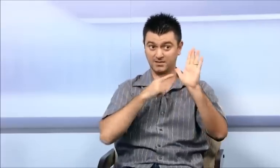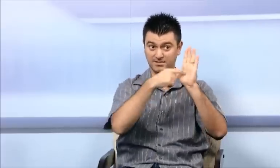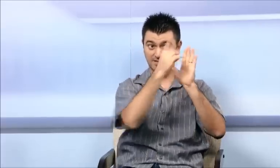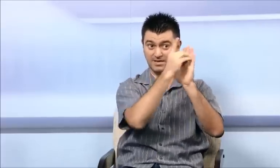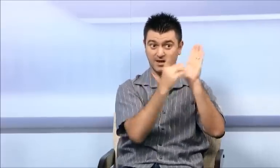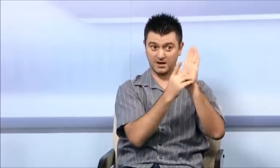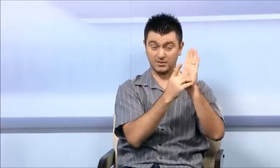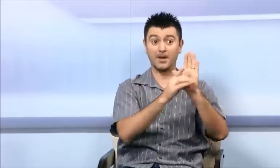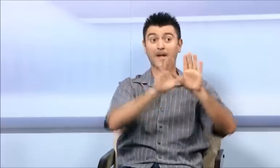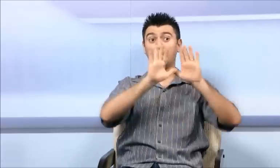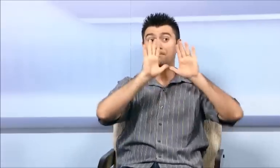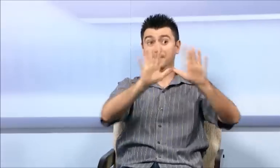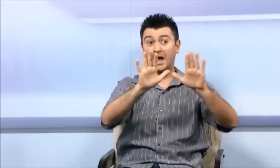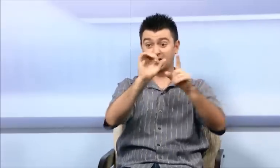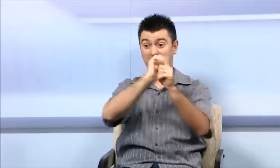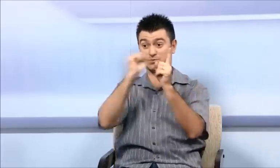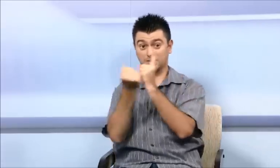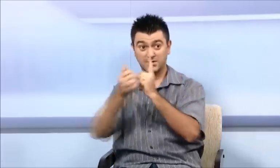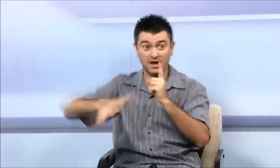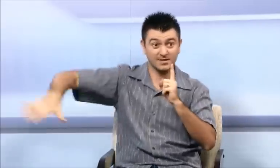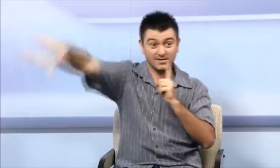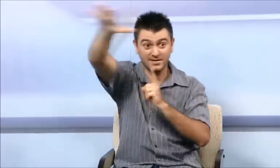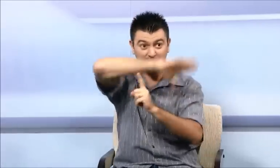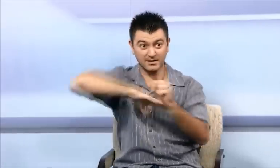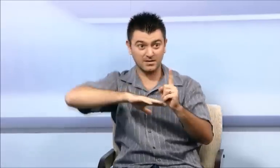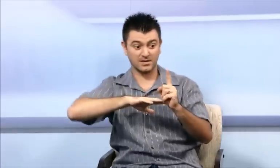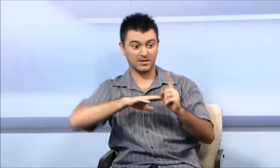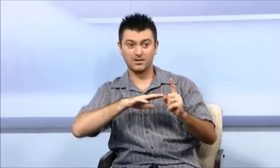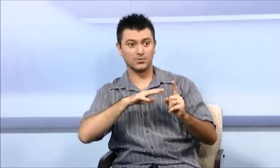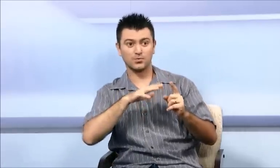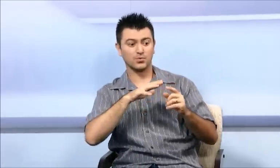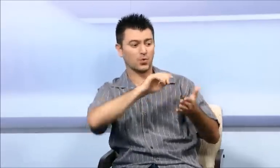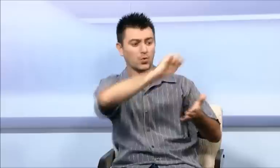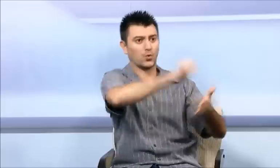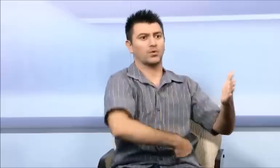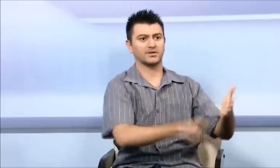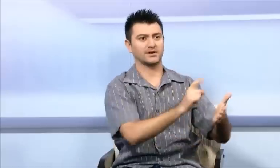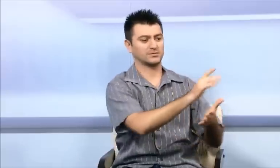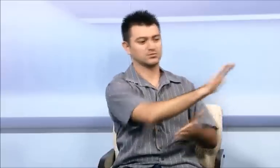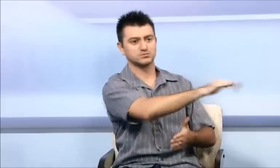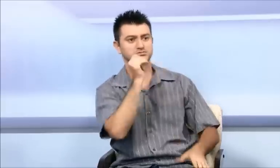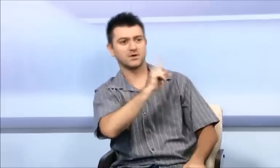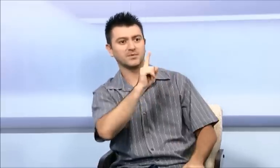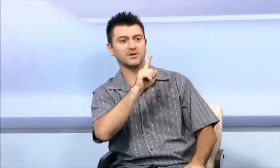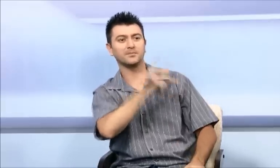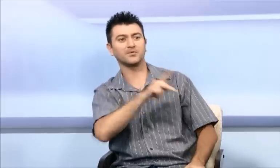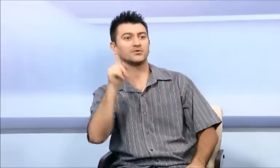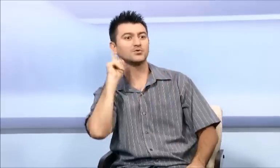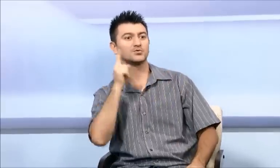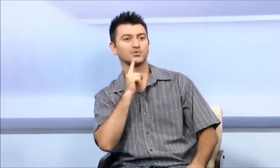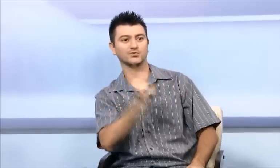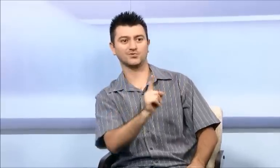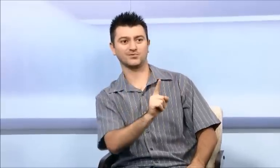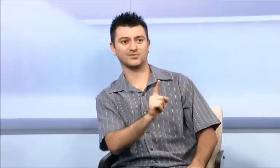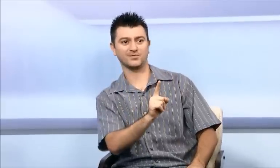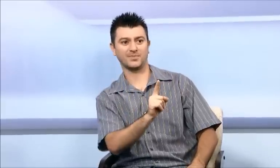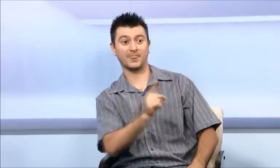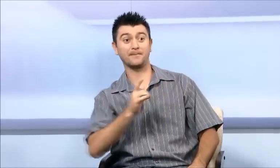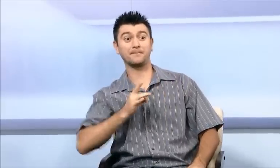No caso, a L2 seria a segunda língua, que é a língua de sinais. A língua materna dos ouvintes é o